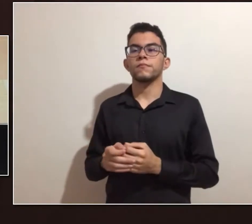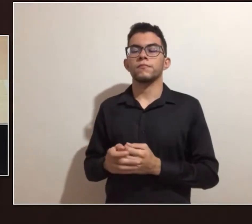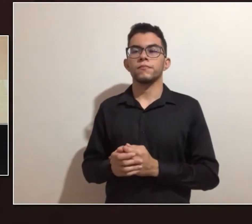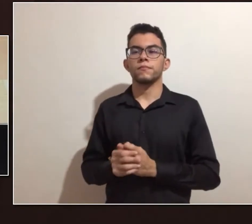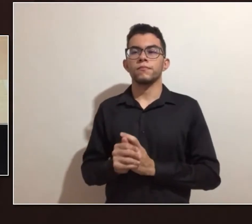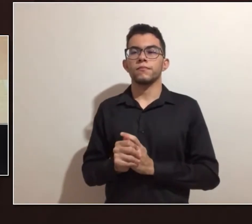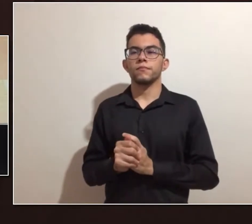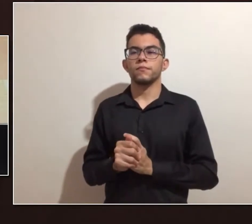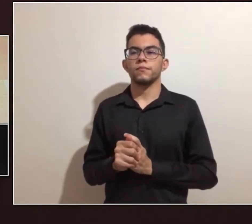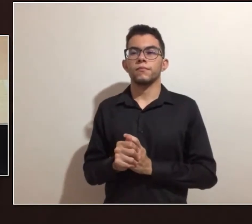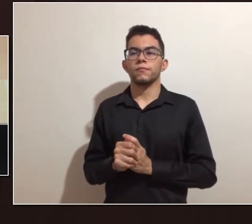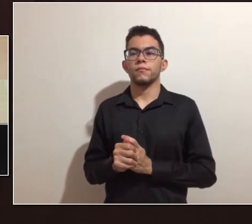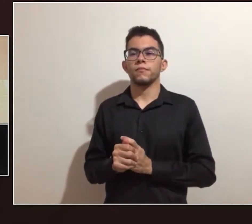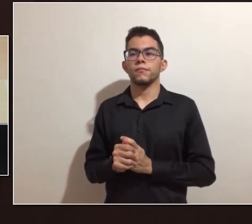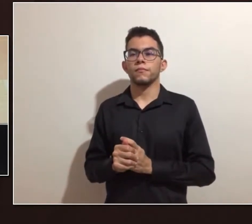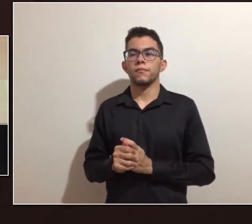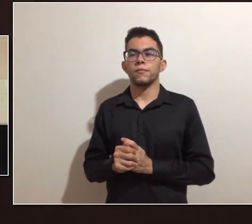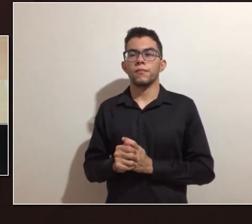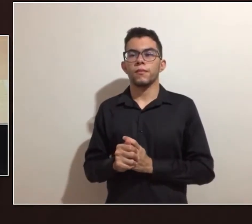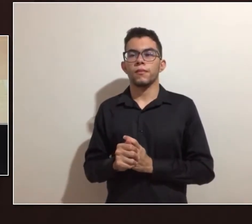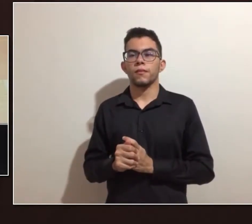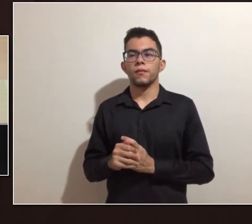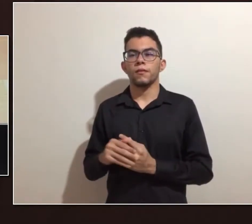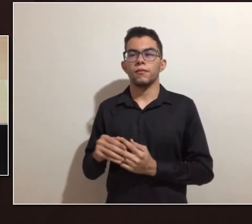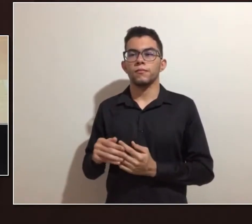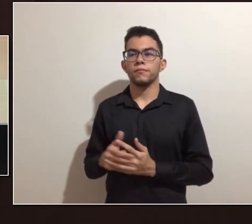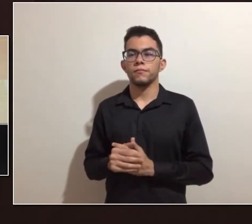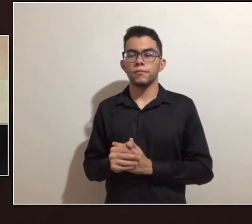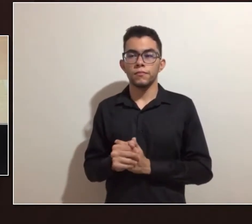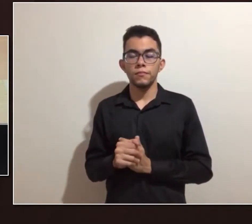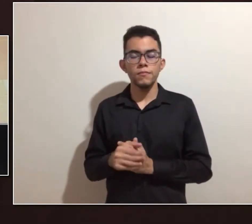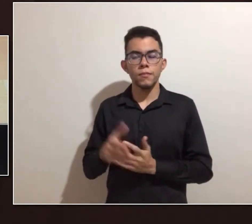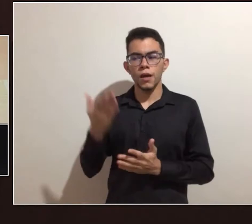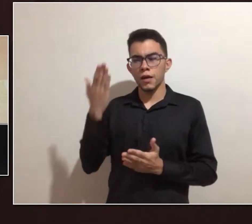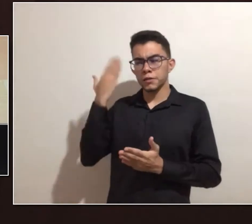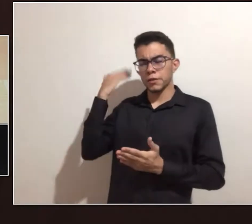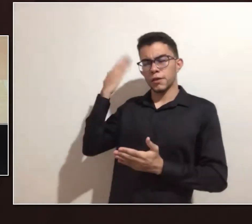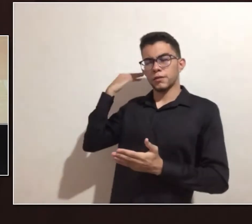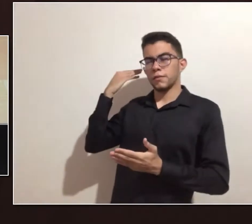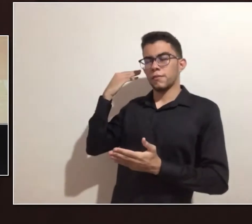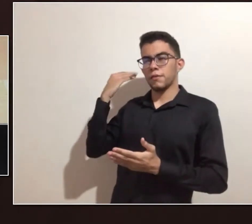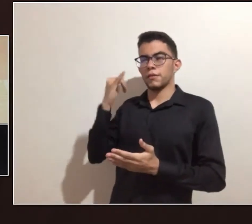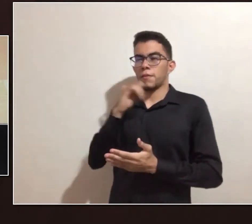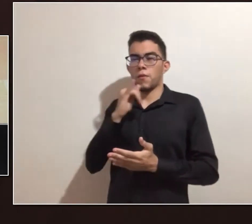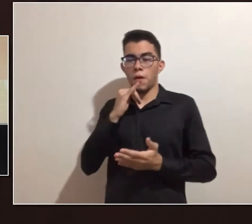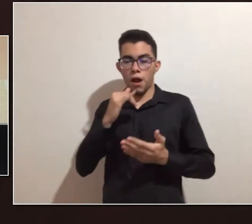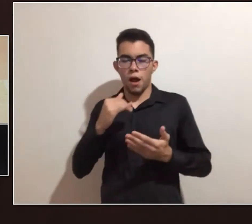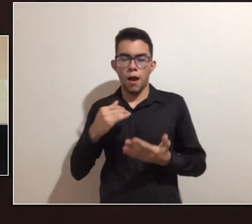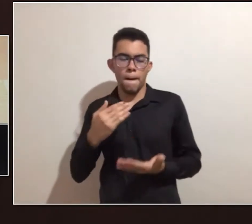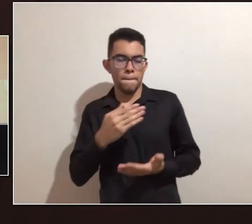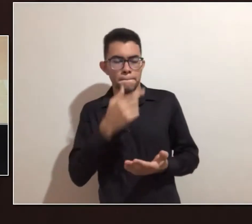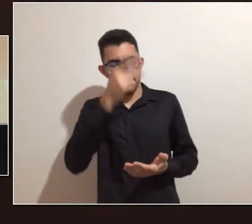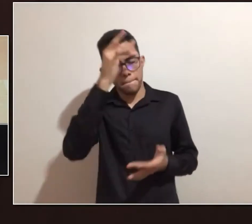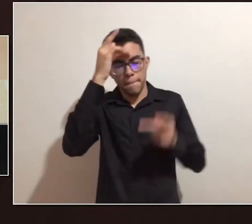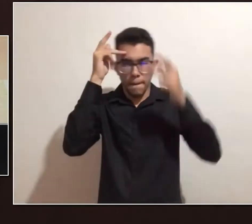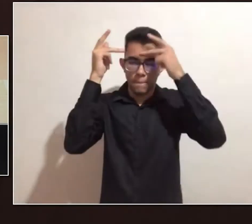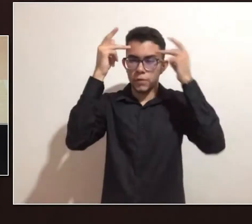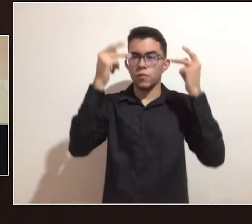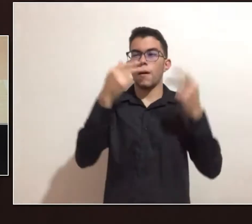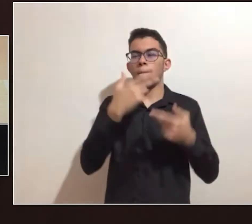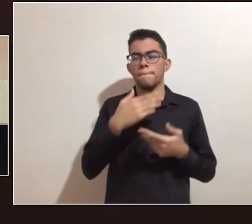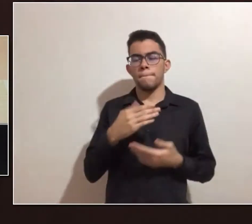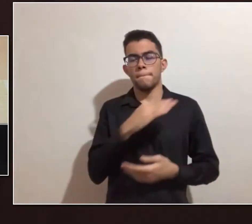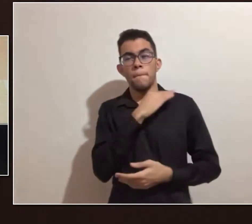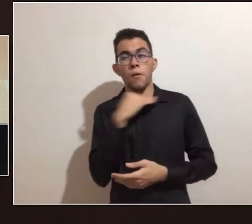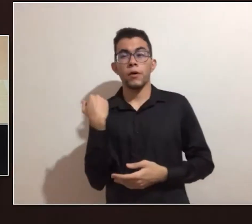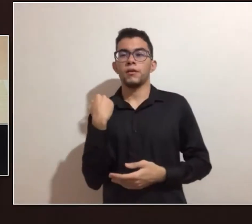ricos, de gente importante, porque os pobres não têm condições de usar essa especiaria, porque a especiaria exige